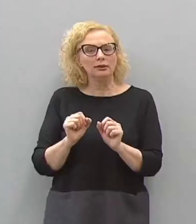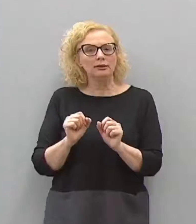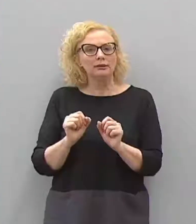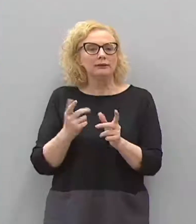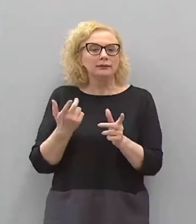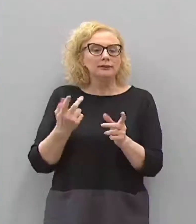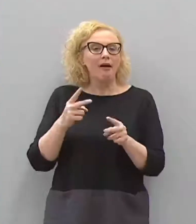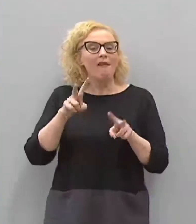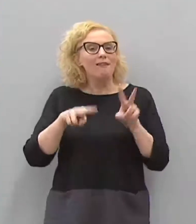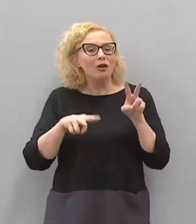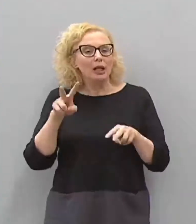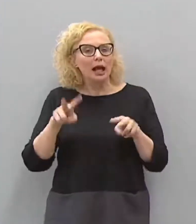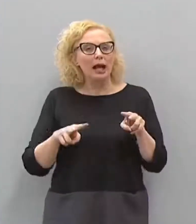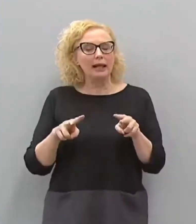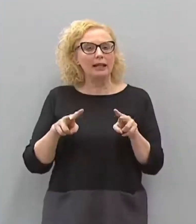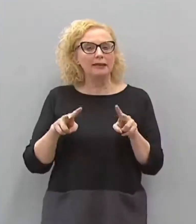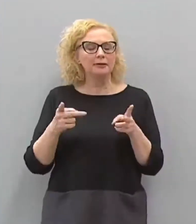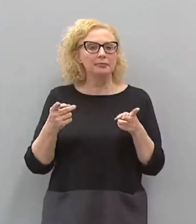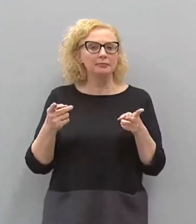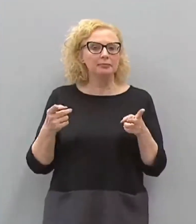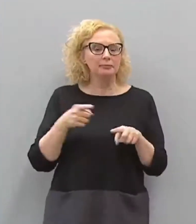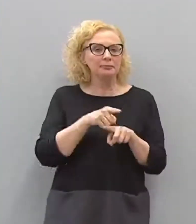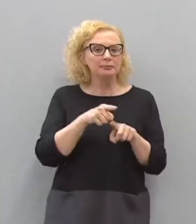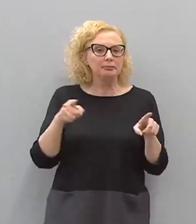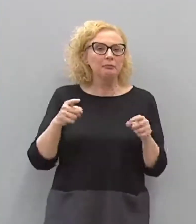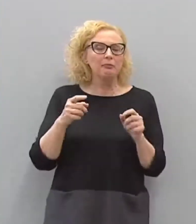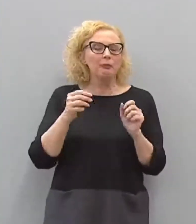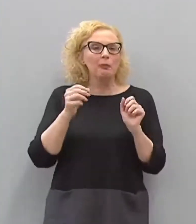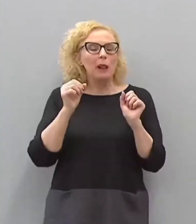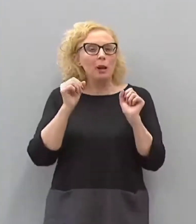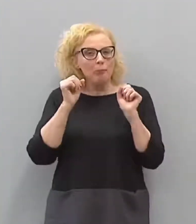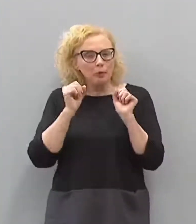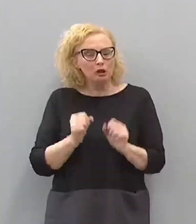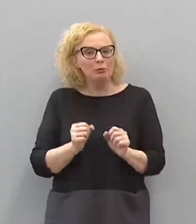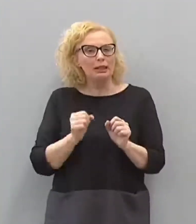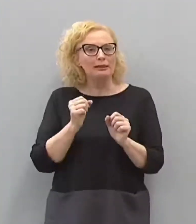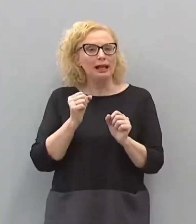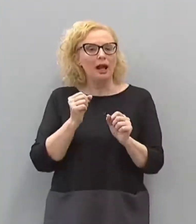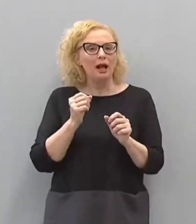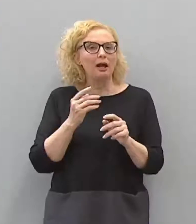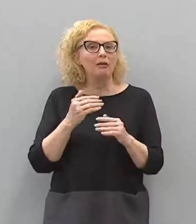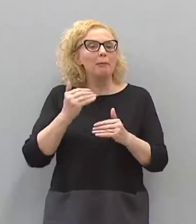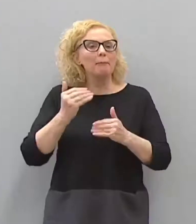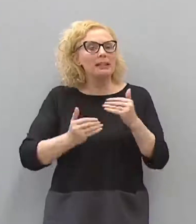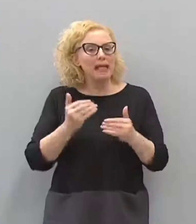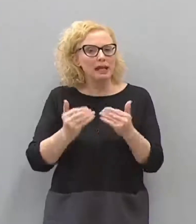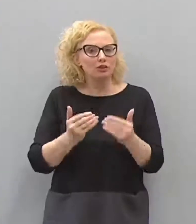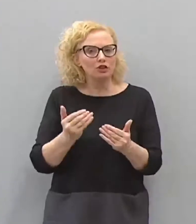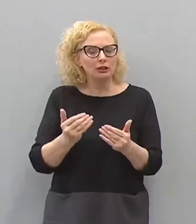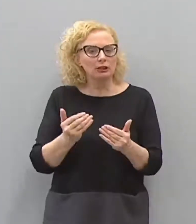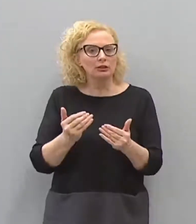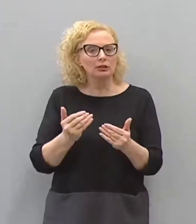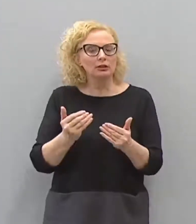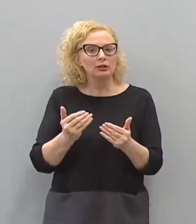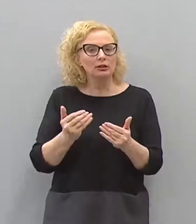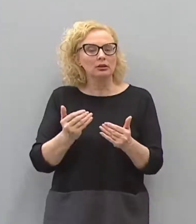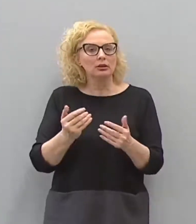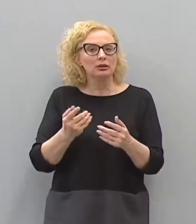non valutare quali sono le opportune passaggi che possono essere diciamo